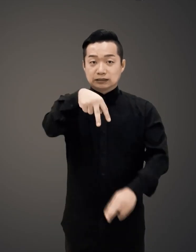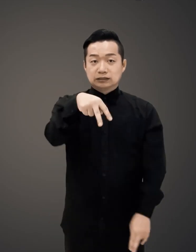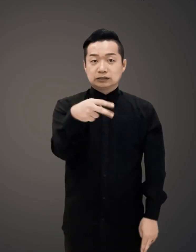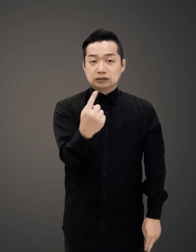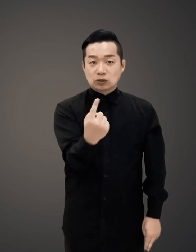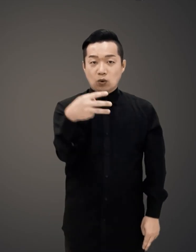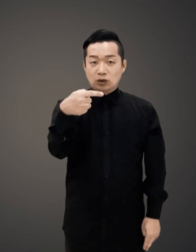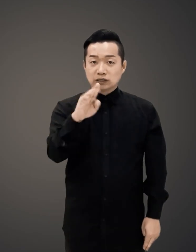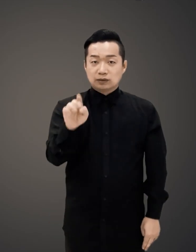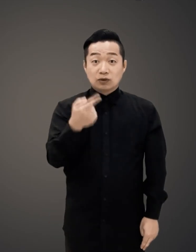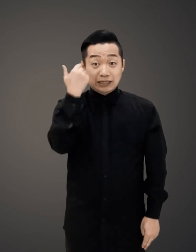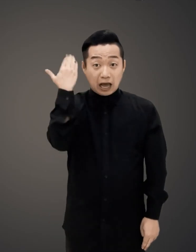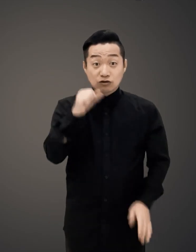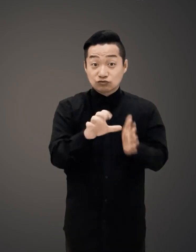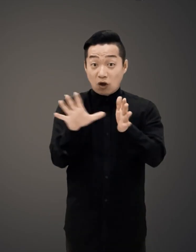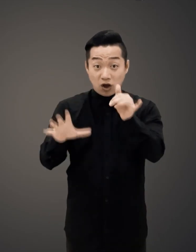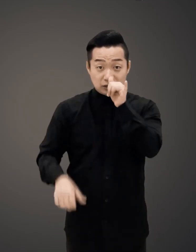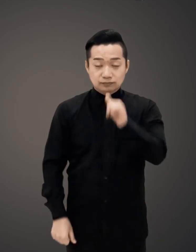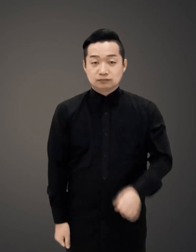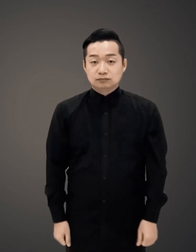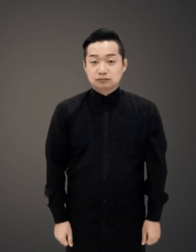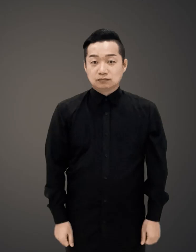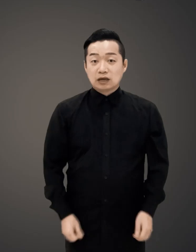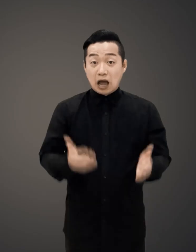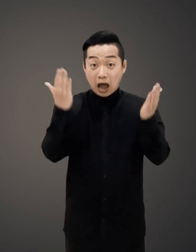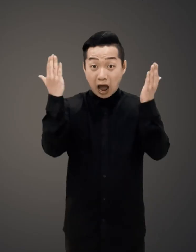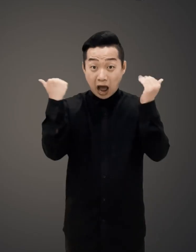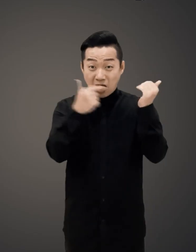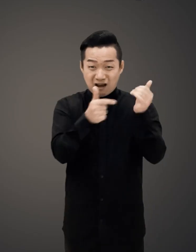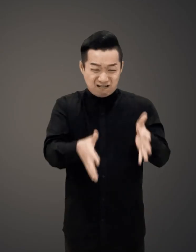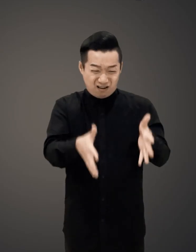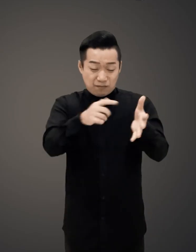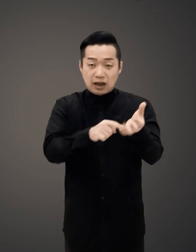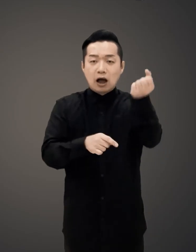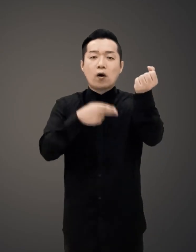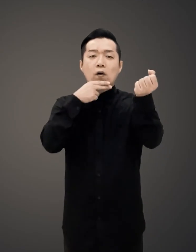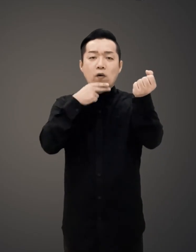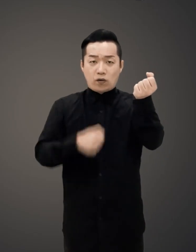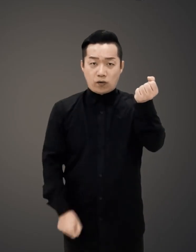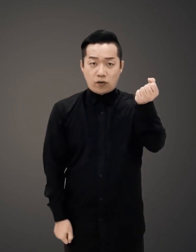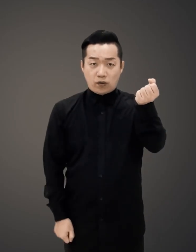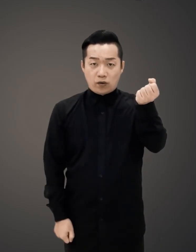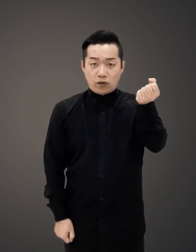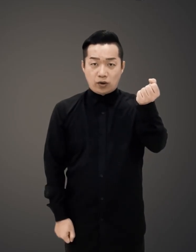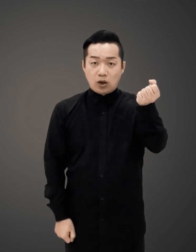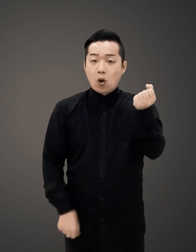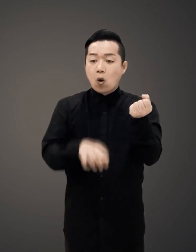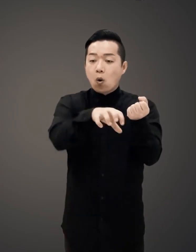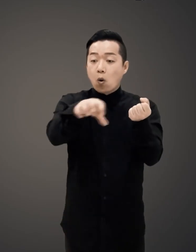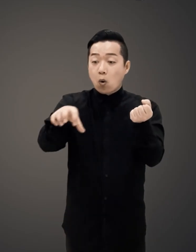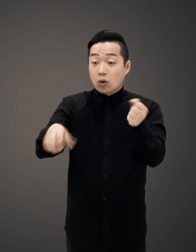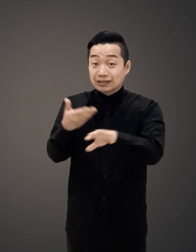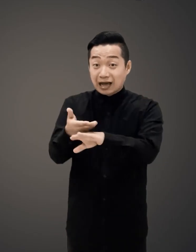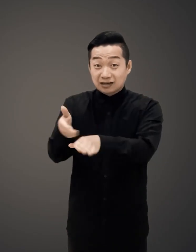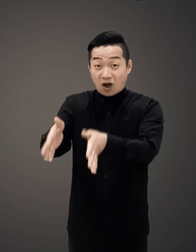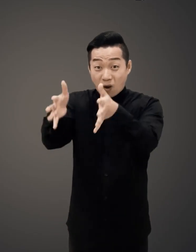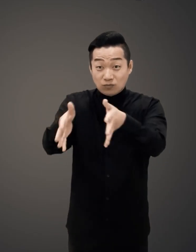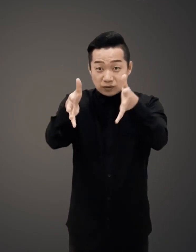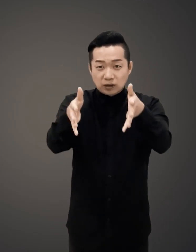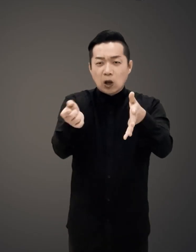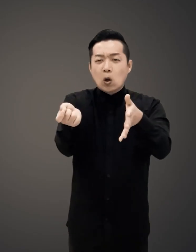유명한 대학이 있는데 그 학교는 그러니까 커다란 대학 건물이 있는 게 아니라 건물이 있고 그 주변에 있는